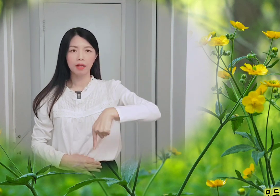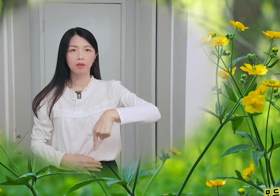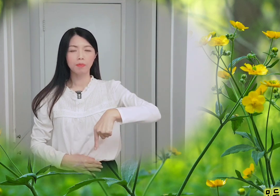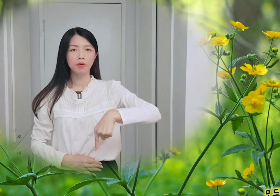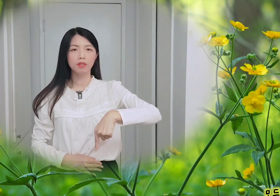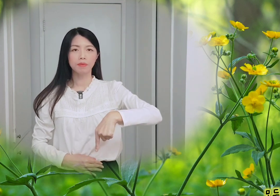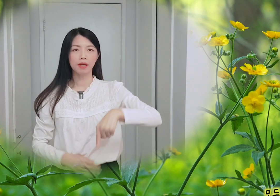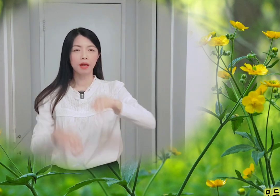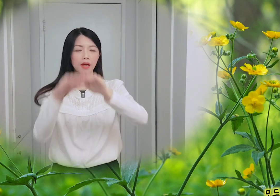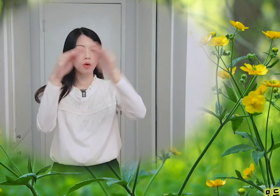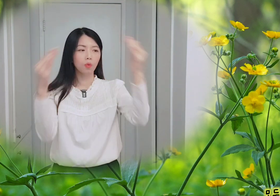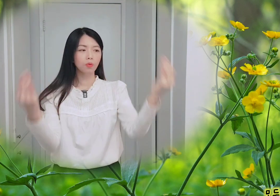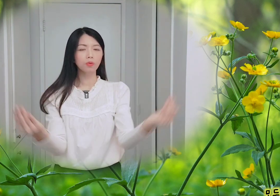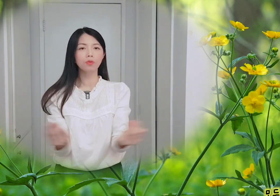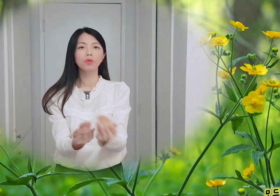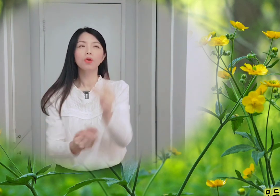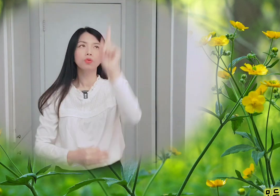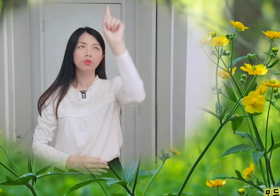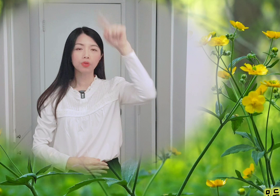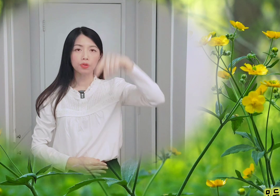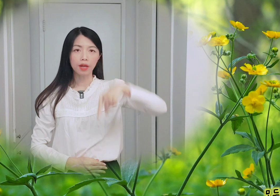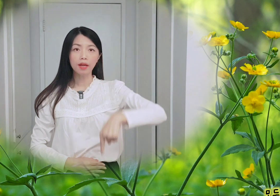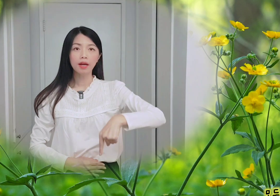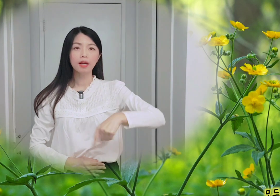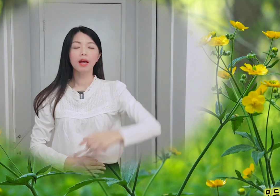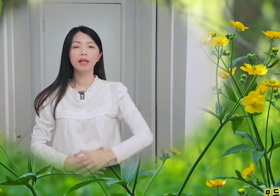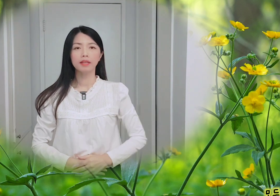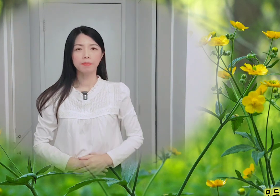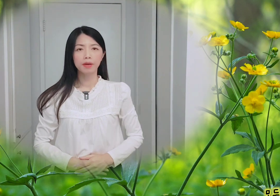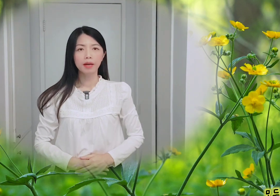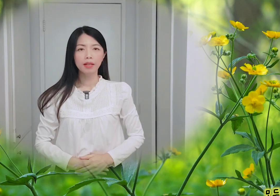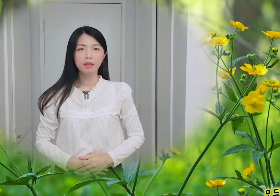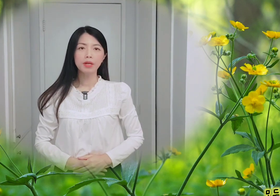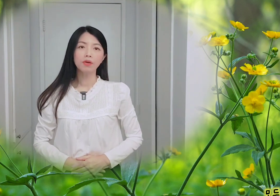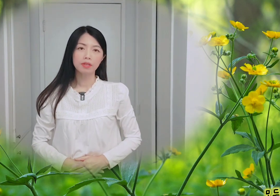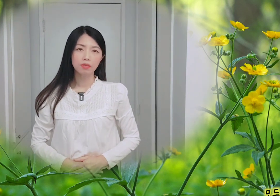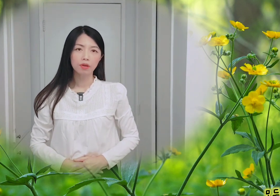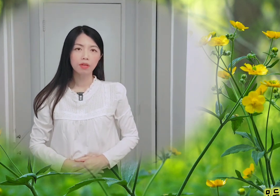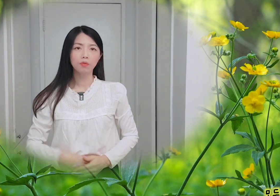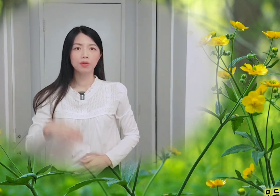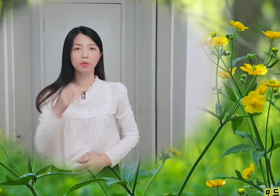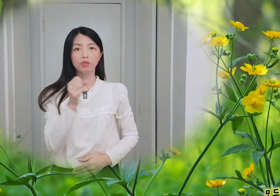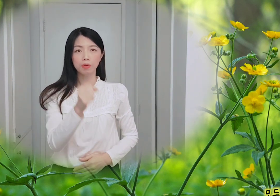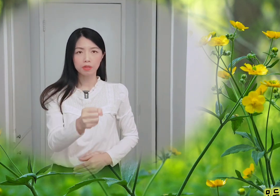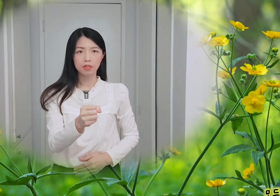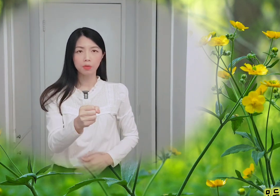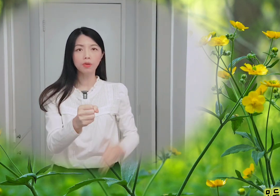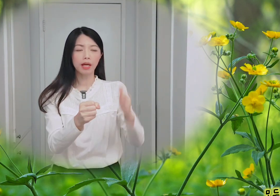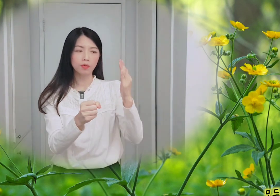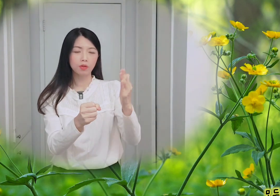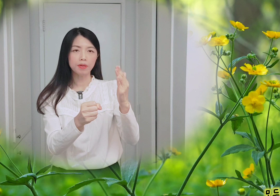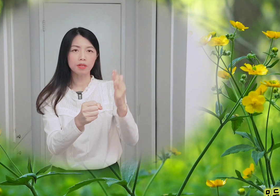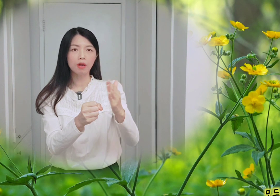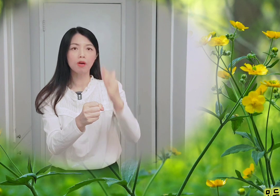땅 이렇게 표현이 됩니다. 온 우주의 하나님. 하나님이라고 한 뜻의 수어는 왼손은 주먹